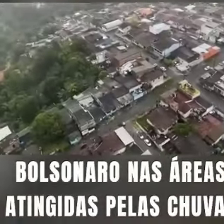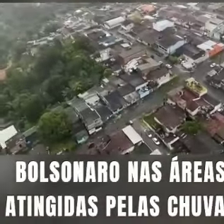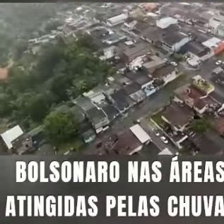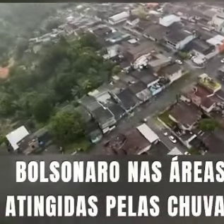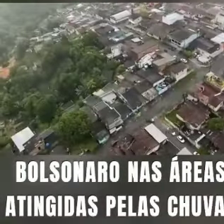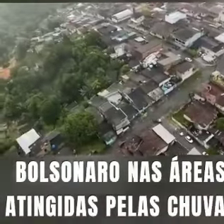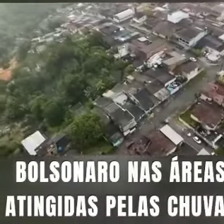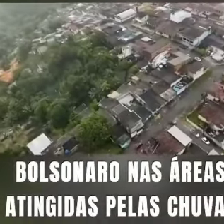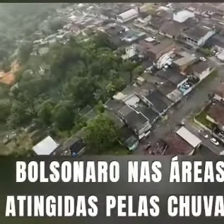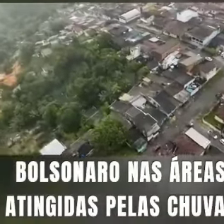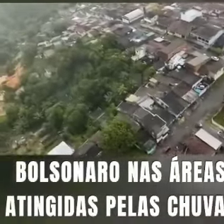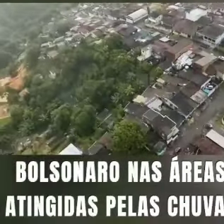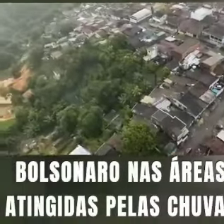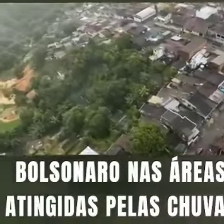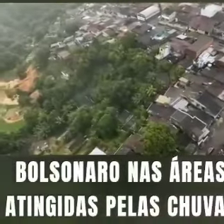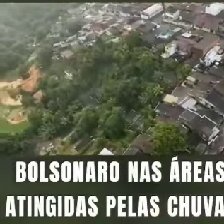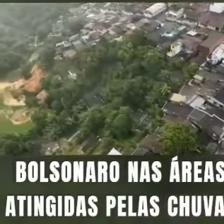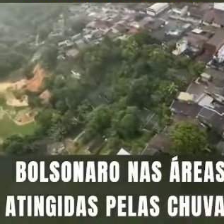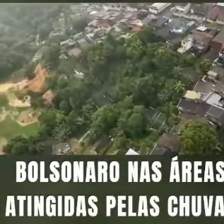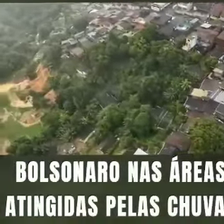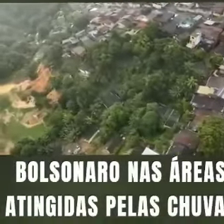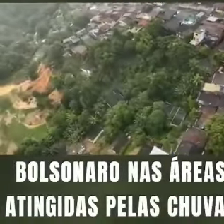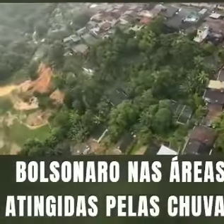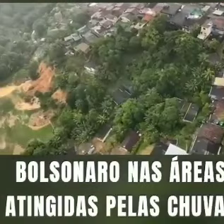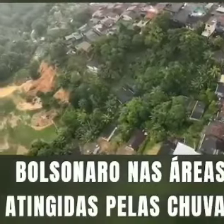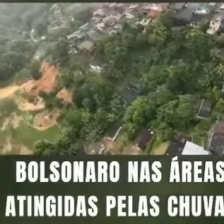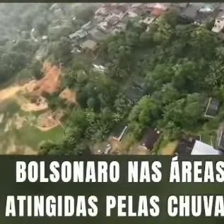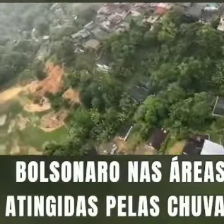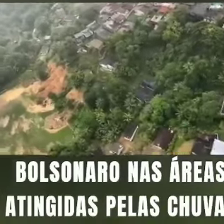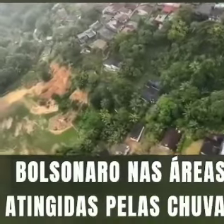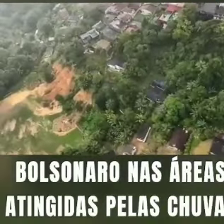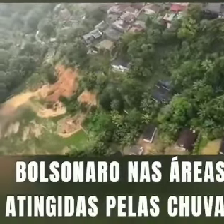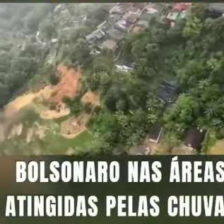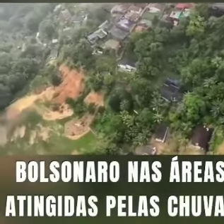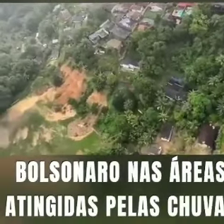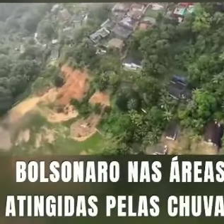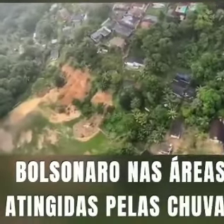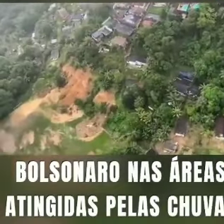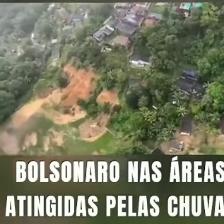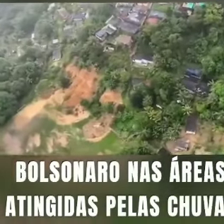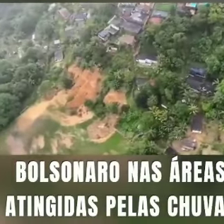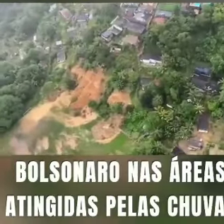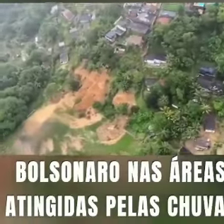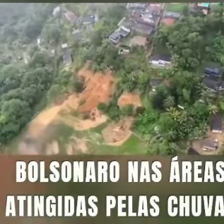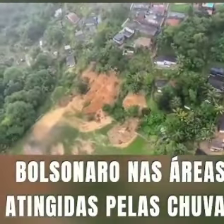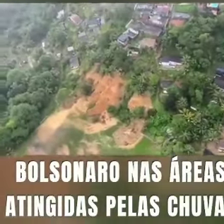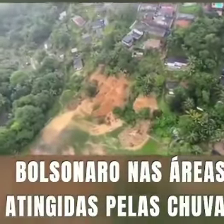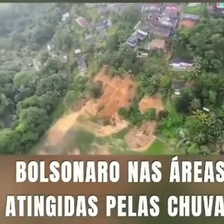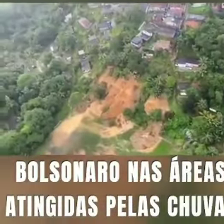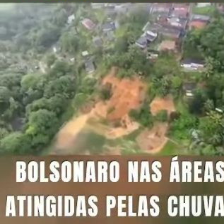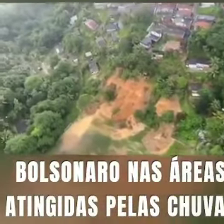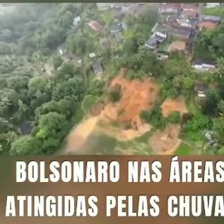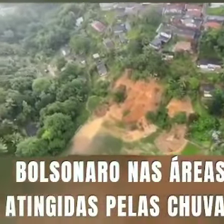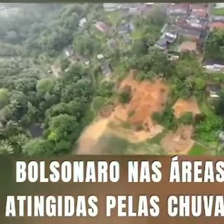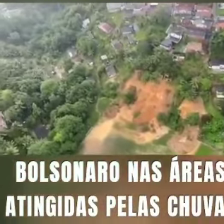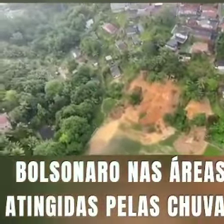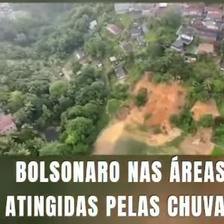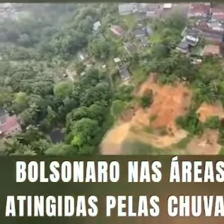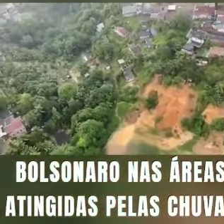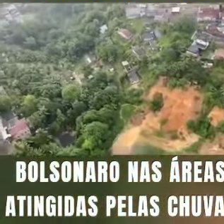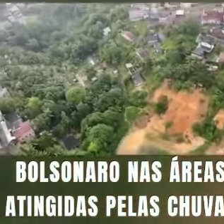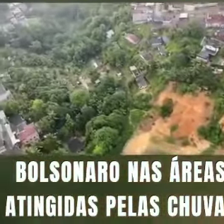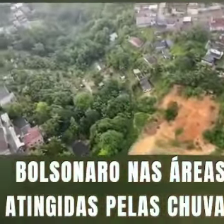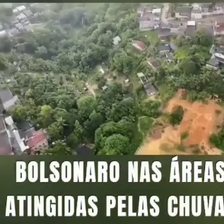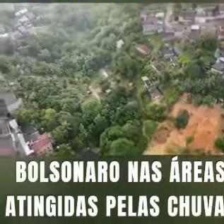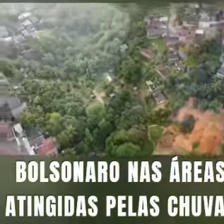isso, ajudar as pessoas, liberar algum dinheiro aí para as pessoas, porque nosso presidente Bolsonaro liberou quase R$ 1 bilhão. É só